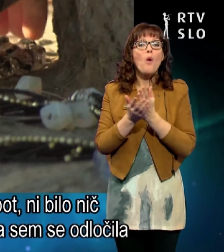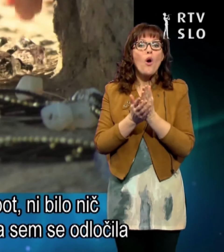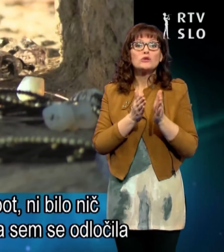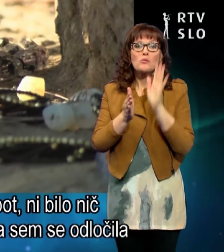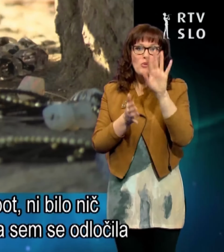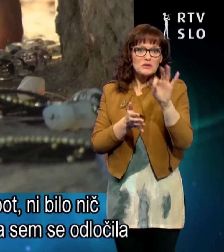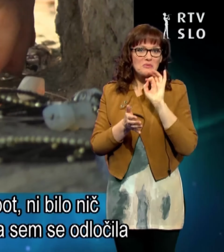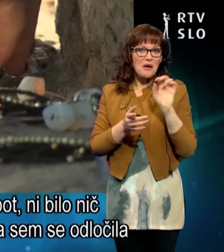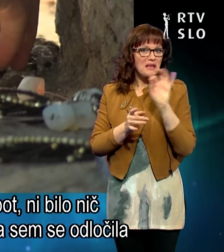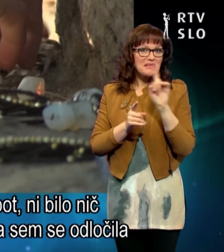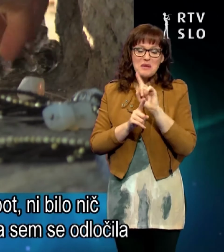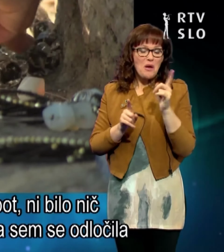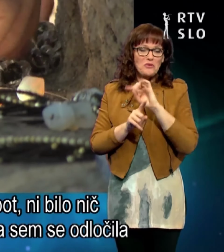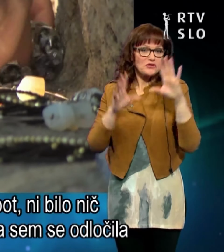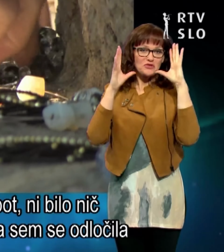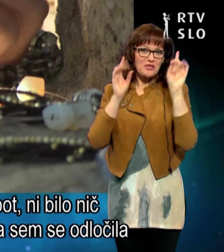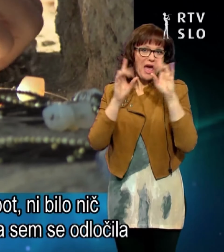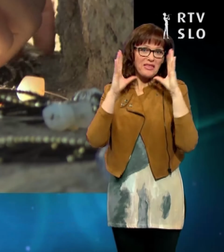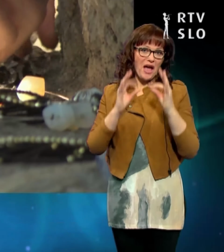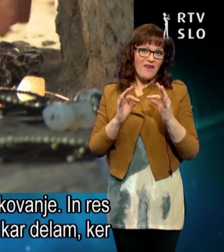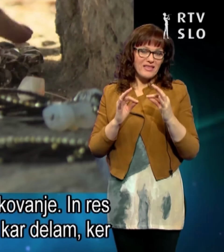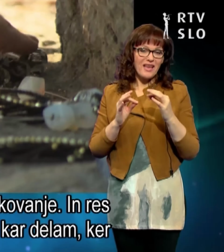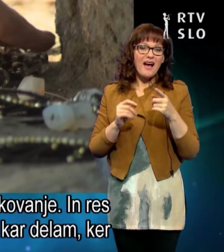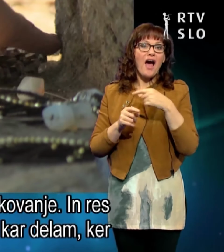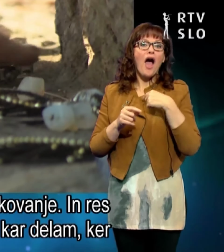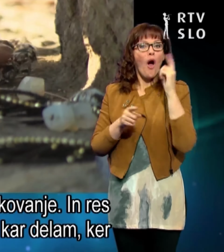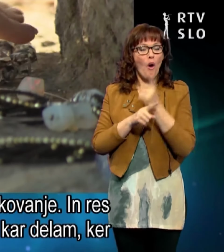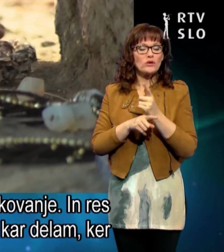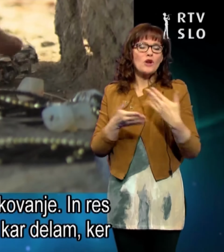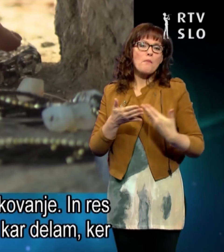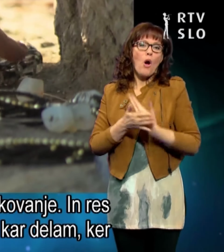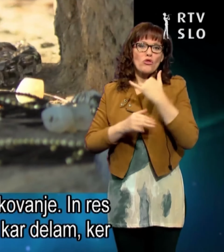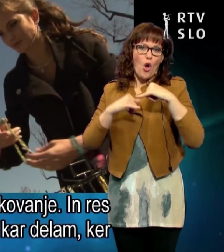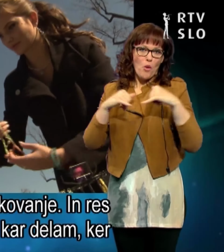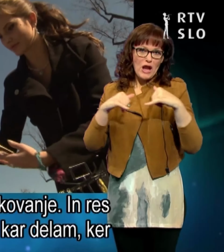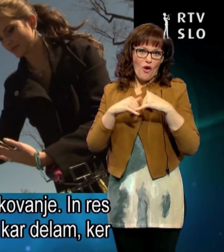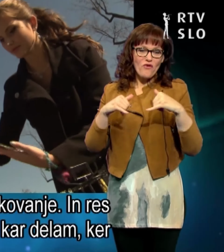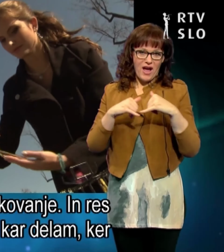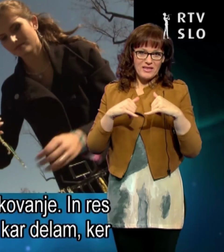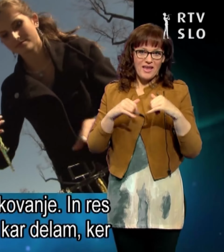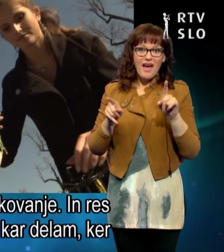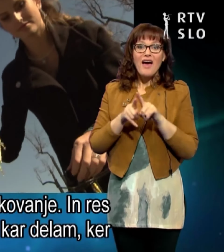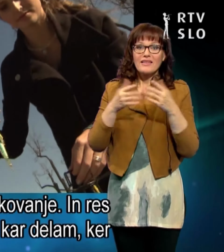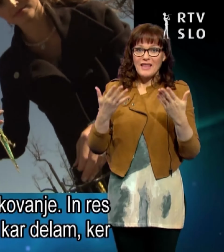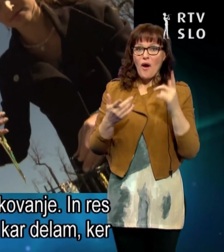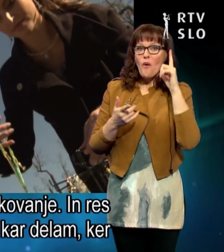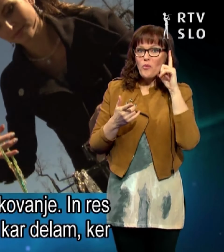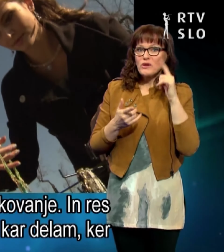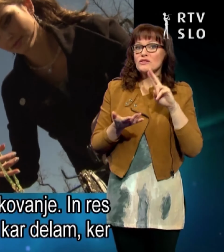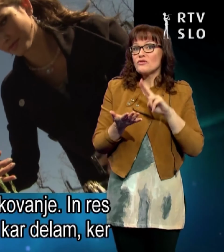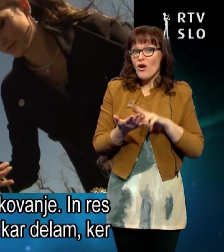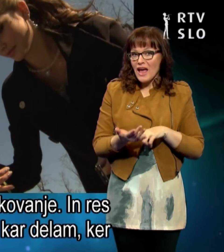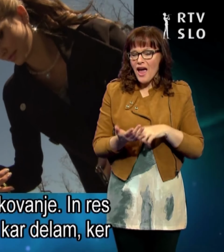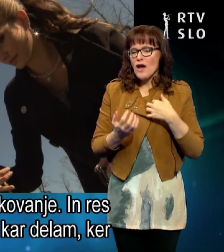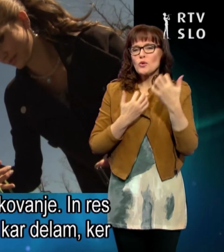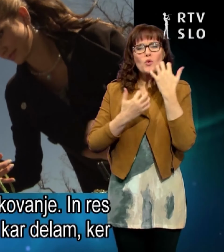zbrala, ni bilo nič nejenavadnega, da sem se odločila za modno oblikovanje. In tako je v bistvu dejansko